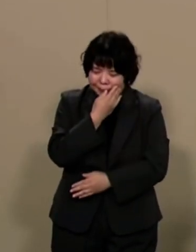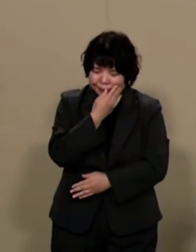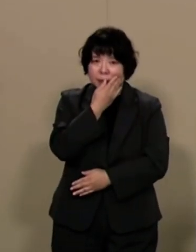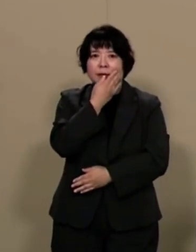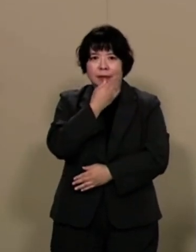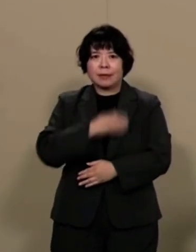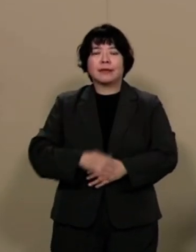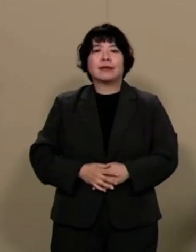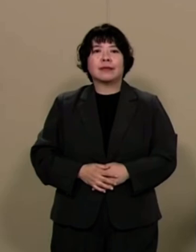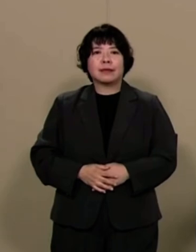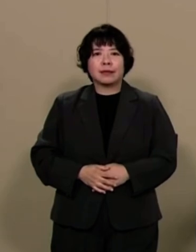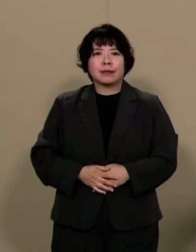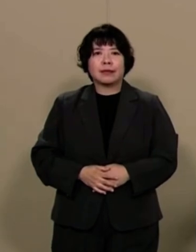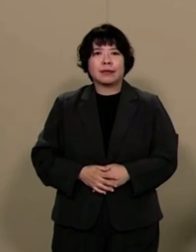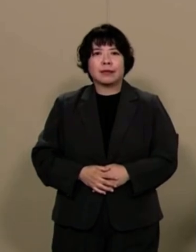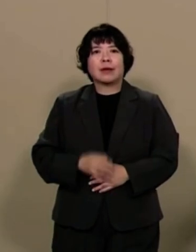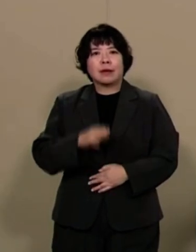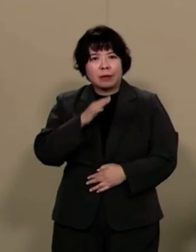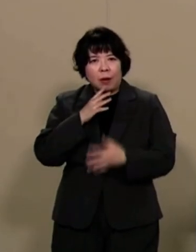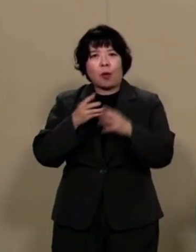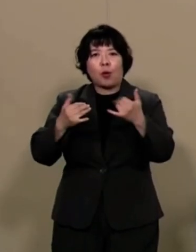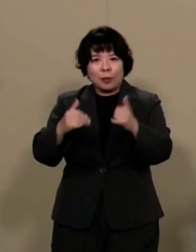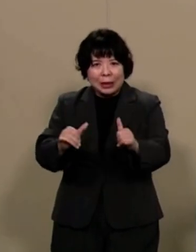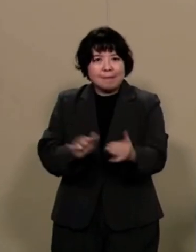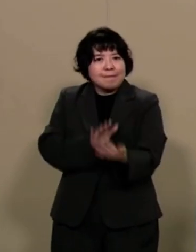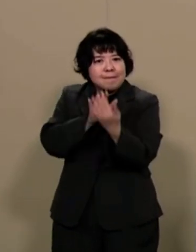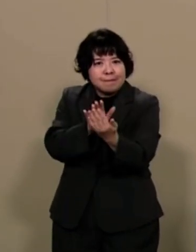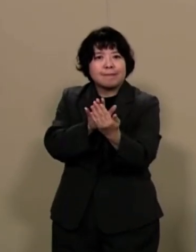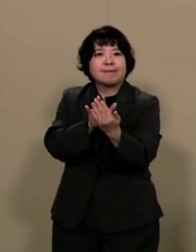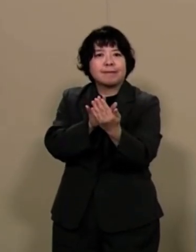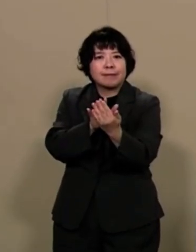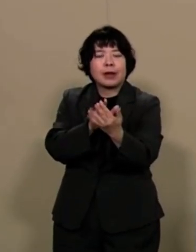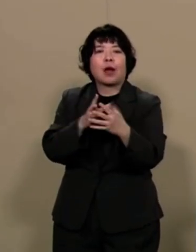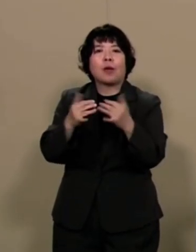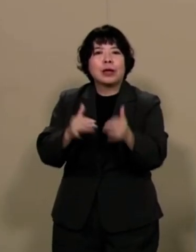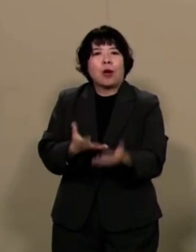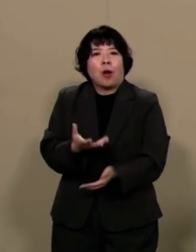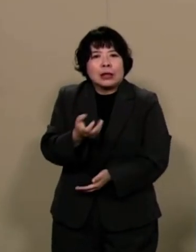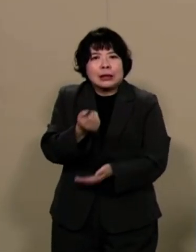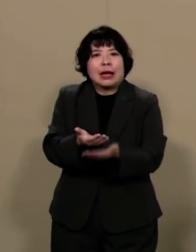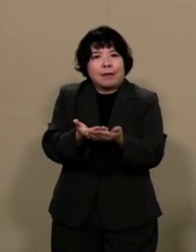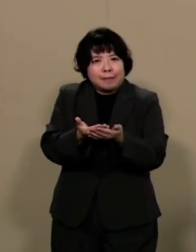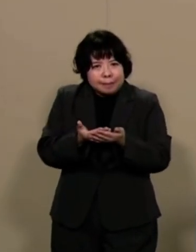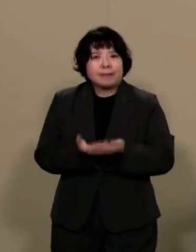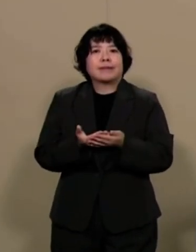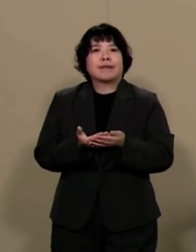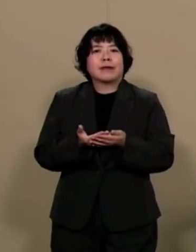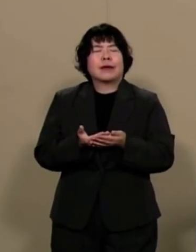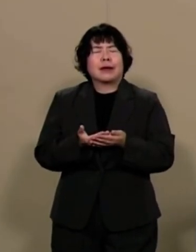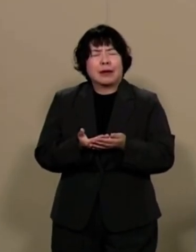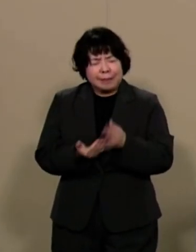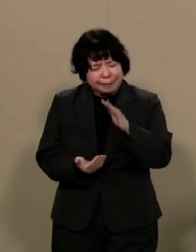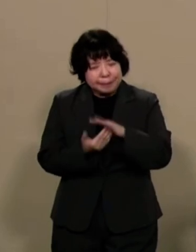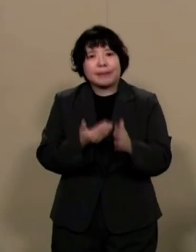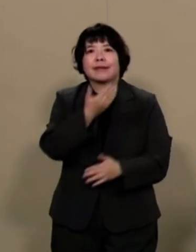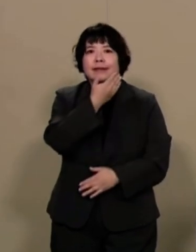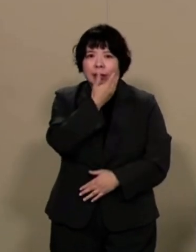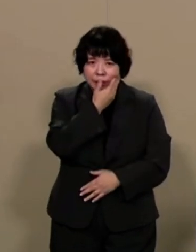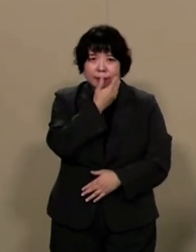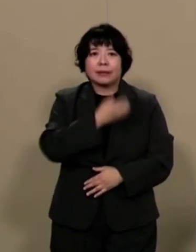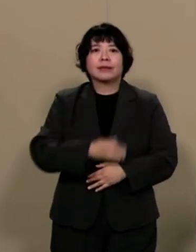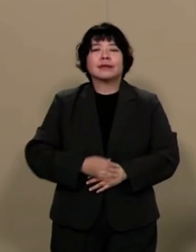をそして正面から国民に向き合って国民の信頼を得ることが何より大事で